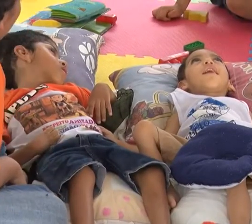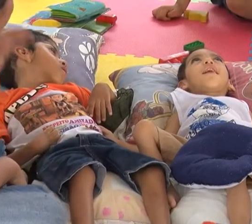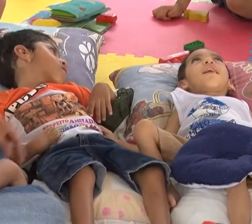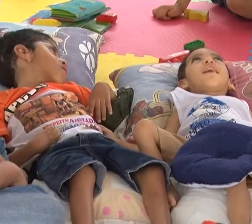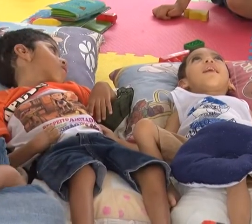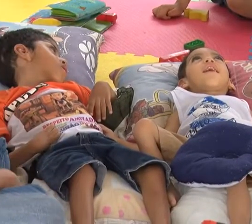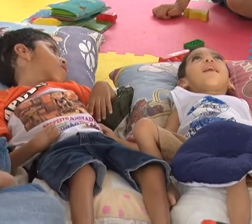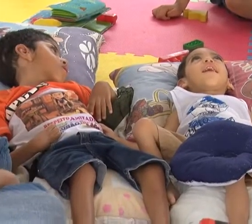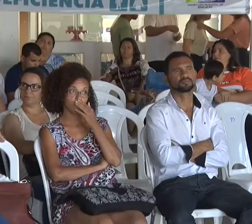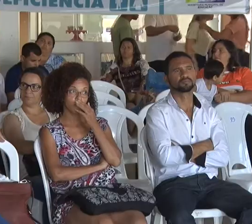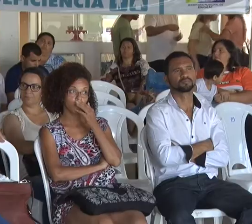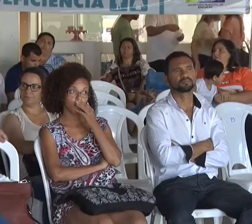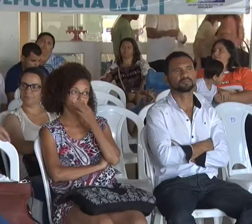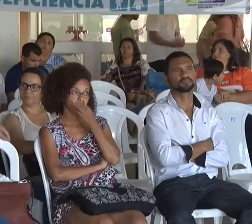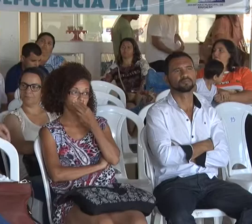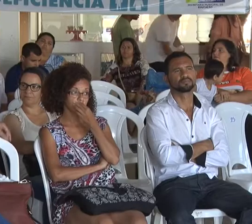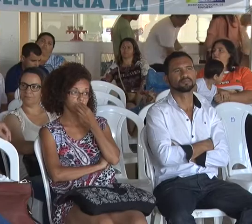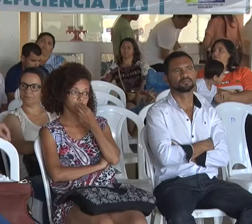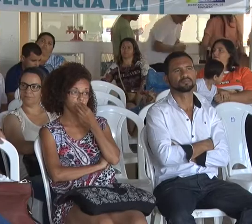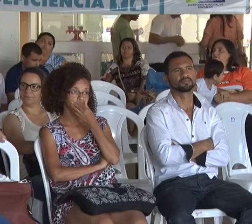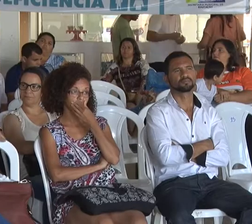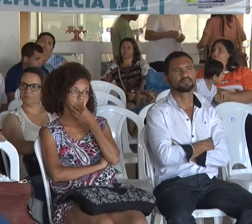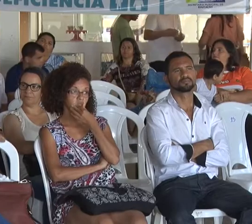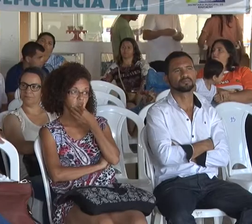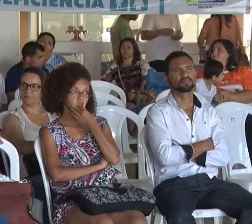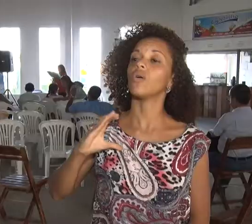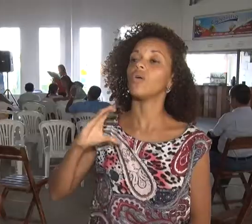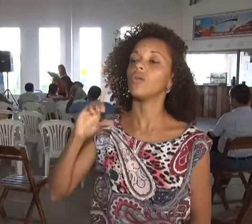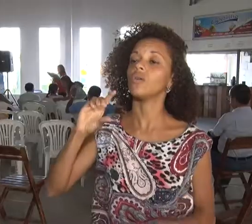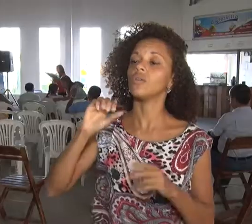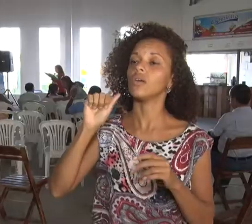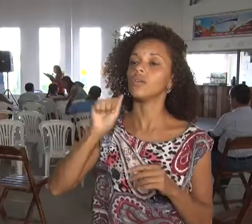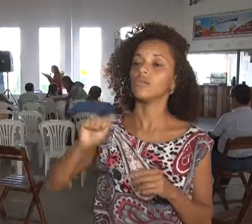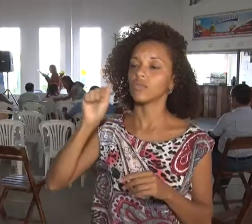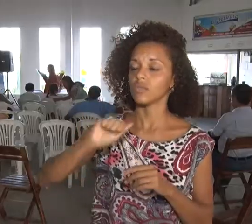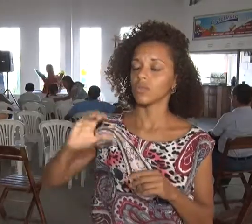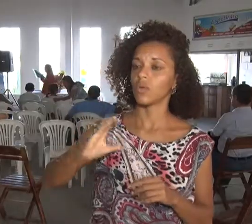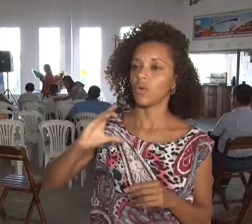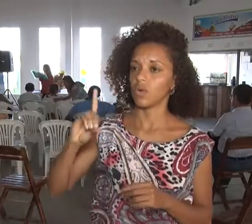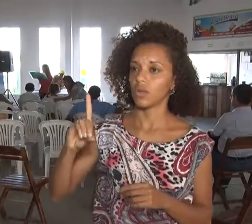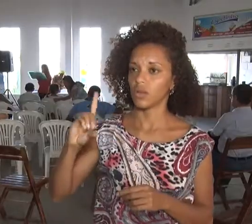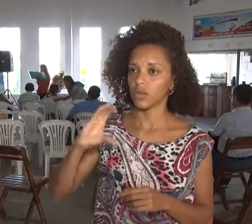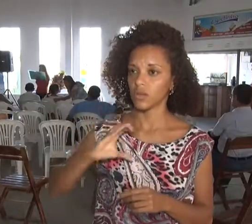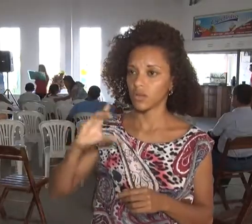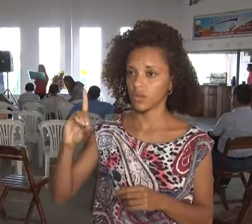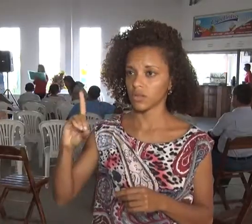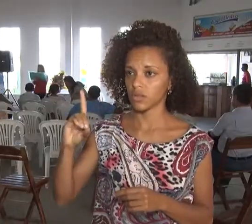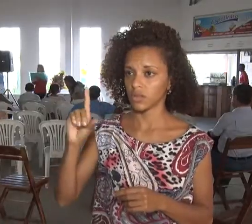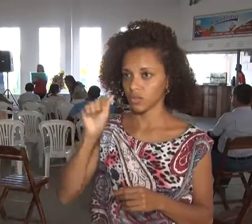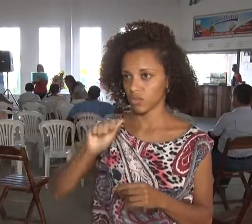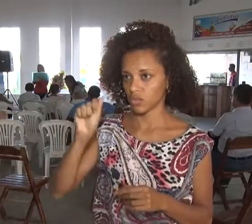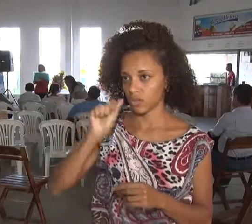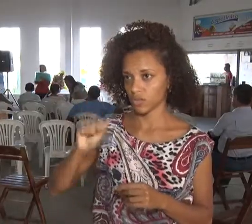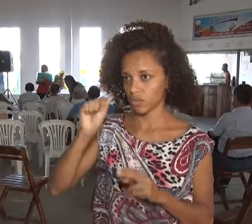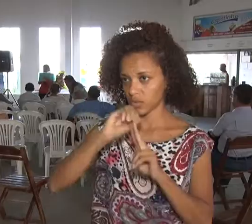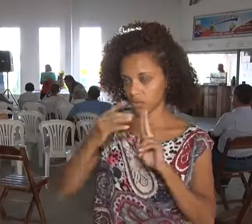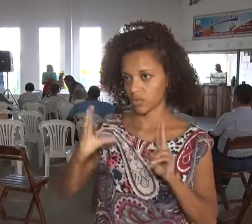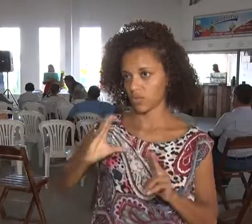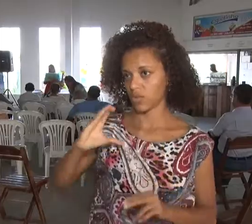com Deficiência foi muito importante para Gislane. Ela é portadora de deficiência auditiva e acompanhou toda a programação